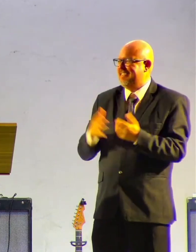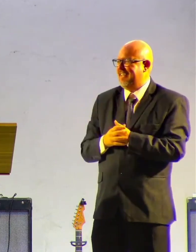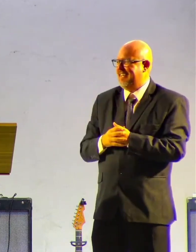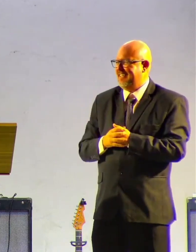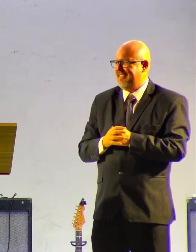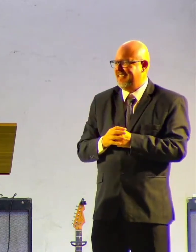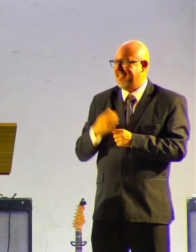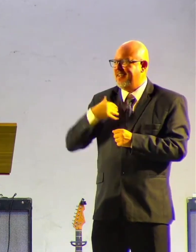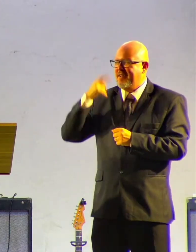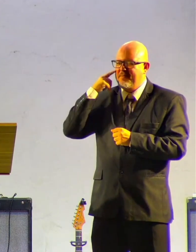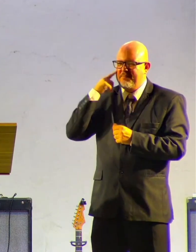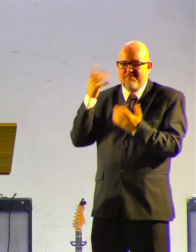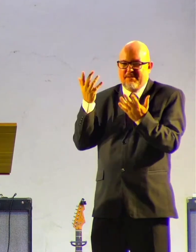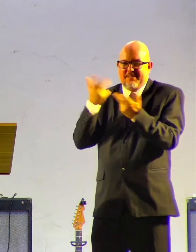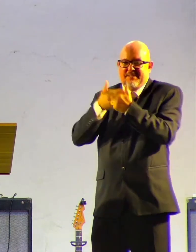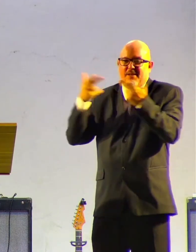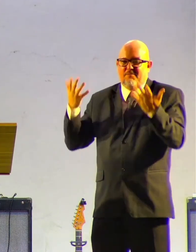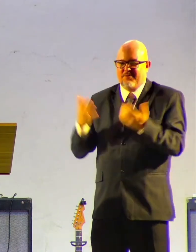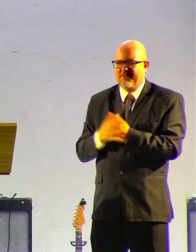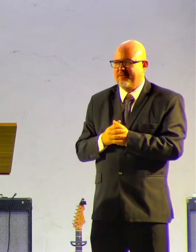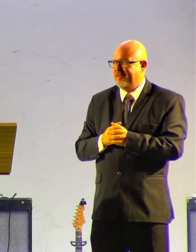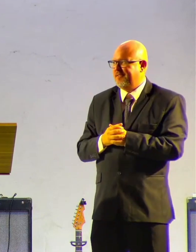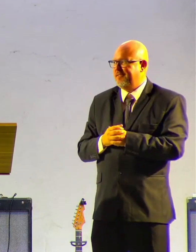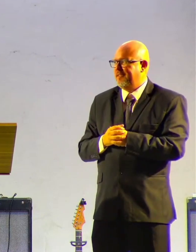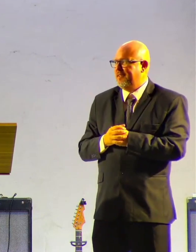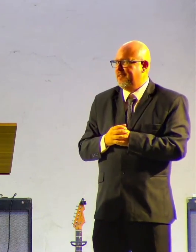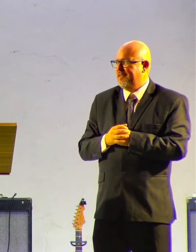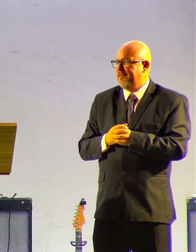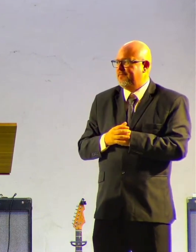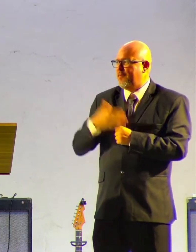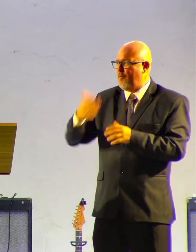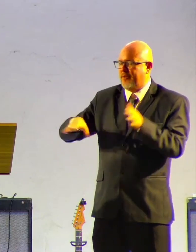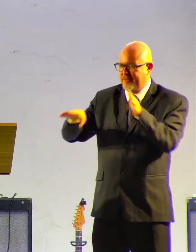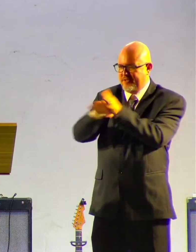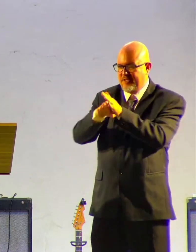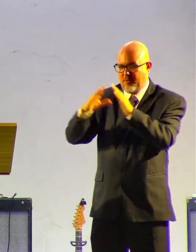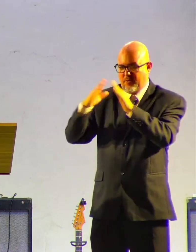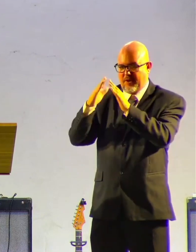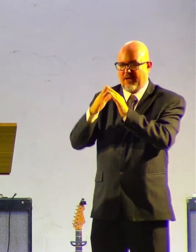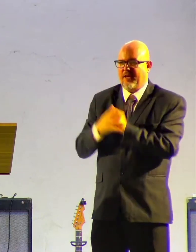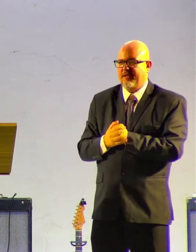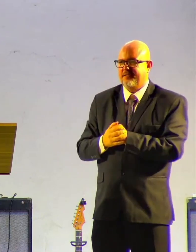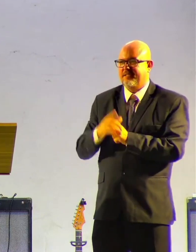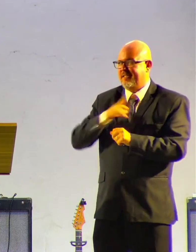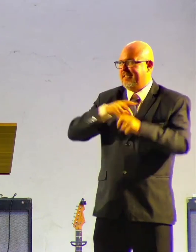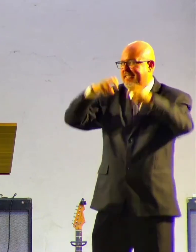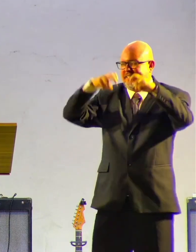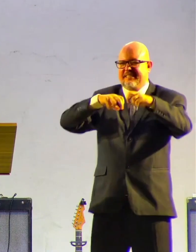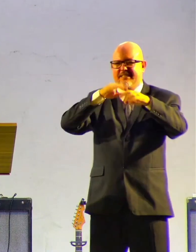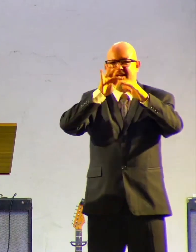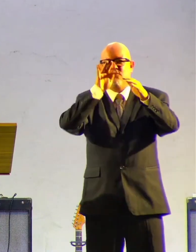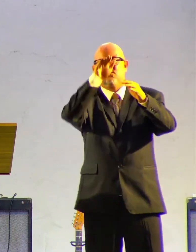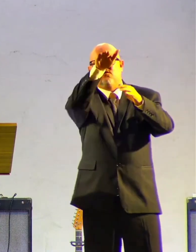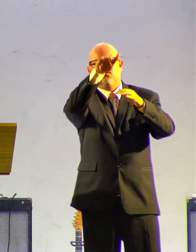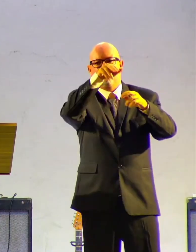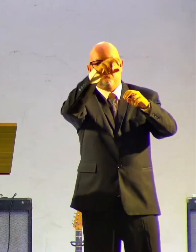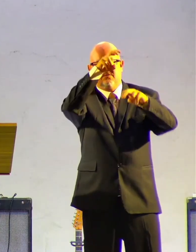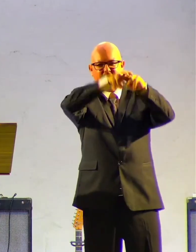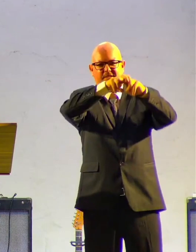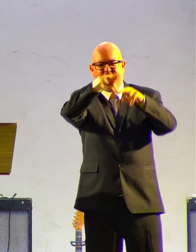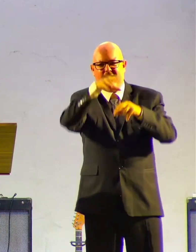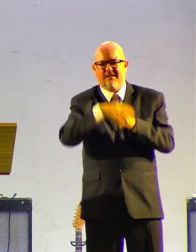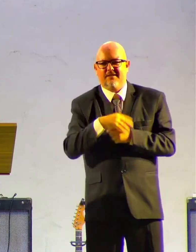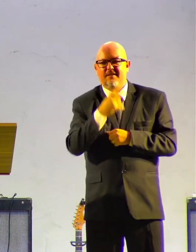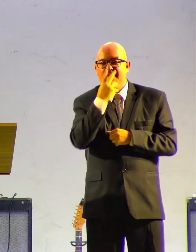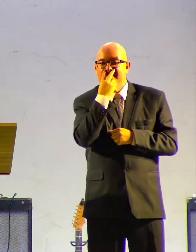sensível, e eu pensei em 1000 coisas. Quando eu cheguei naquela casa, o João Miguel estava sentado no fundo da sala.